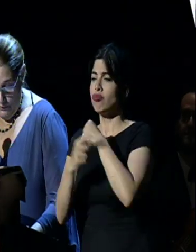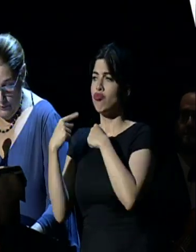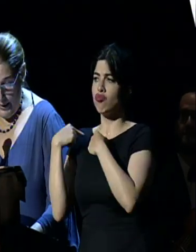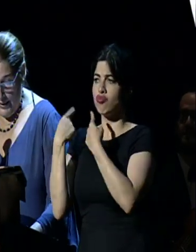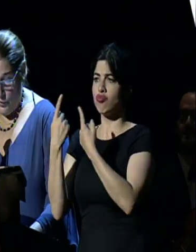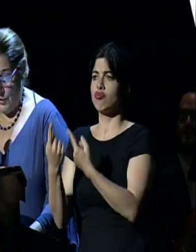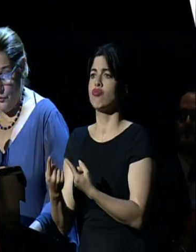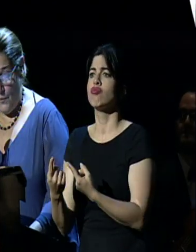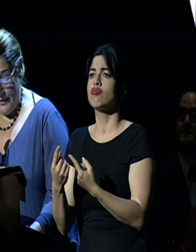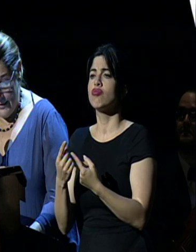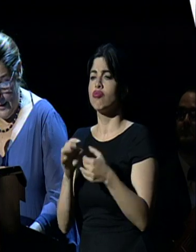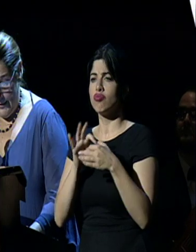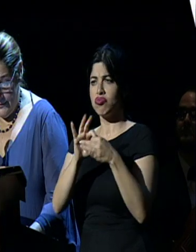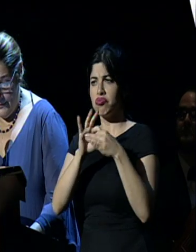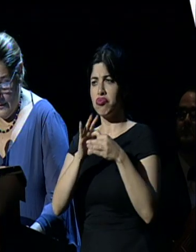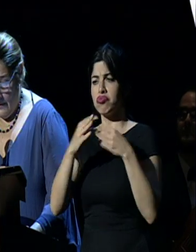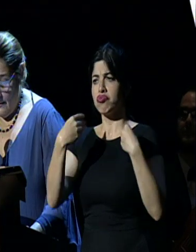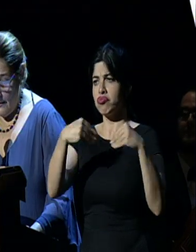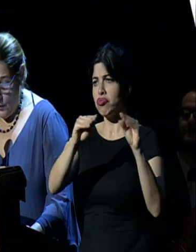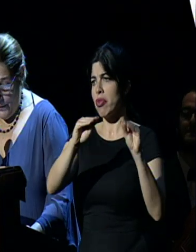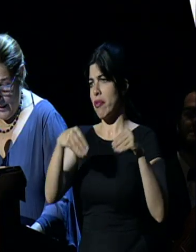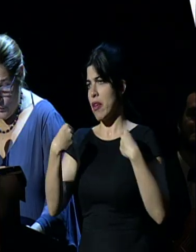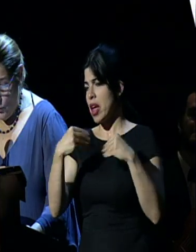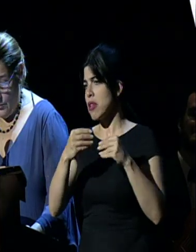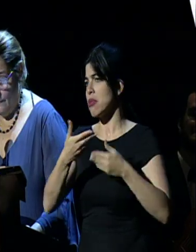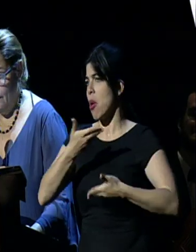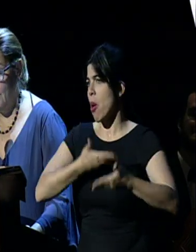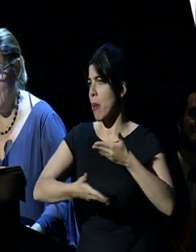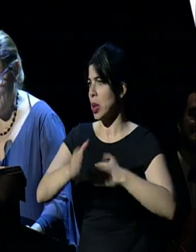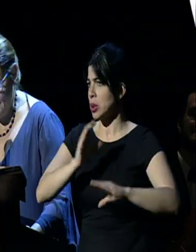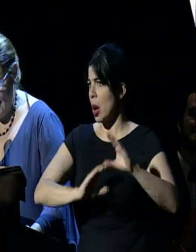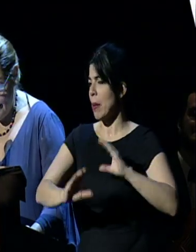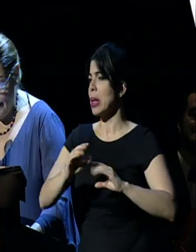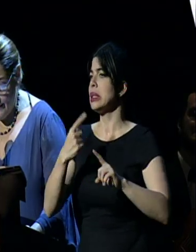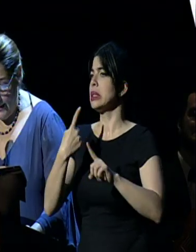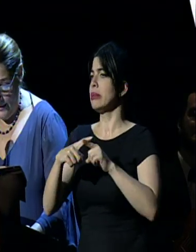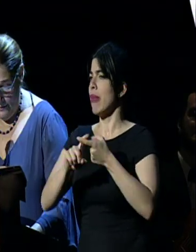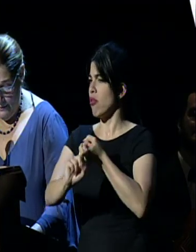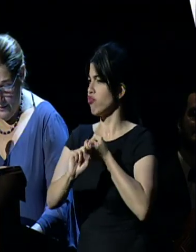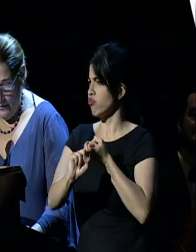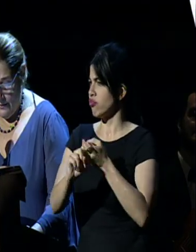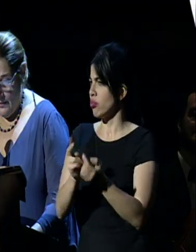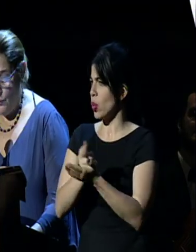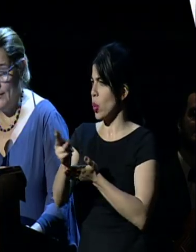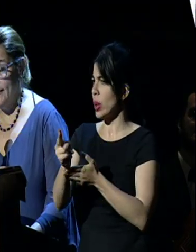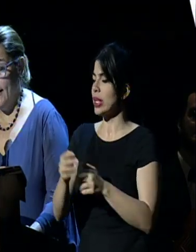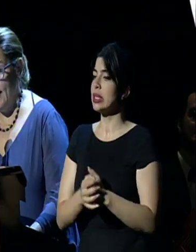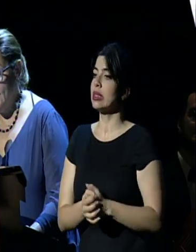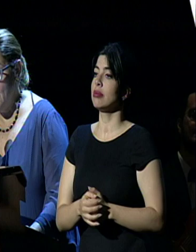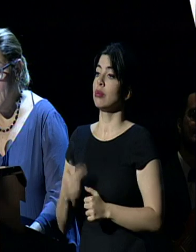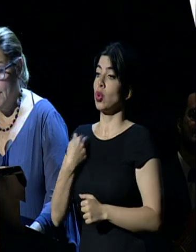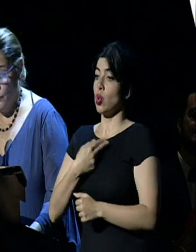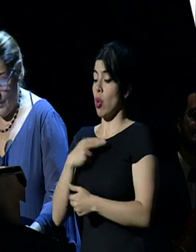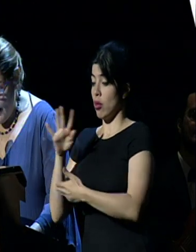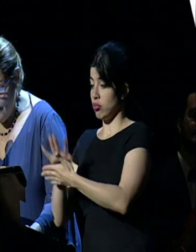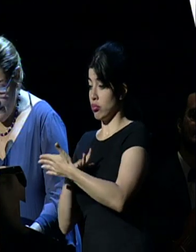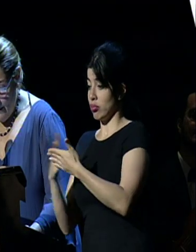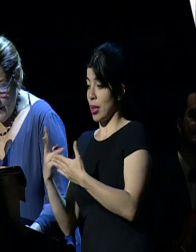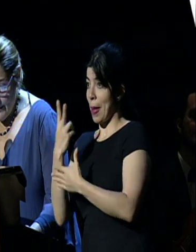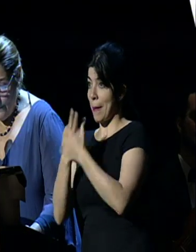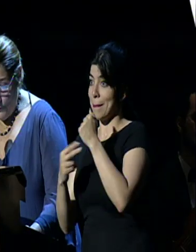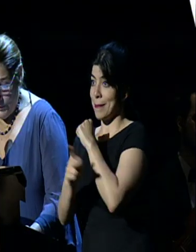mantenido relaciones comerciales, de cooperación y de amistad sincera. Nuestra agenda